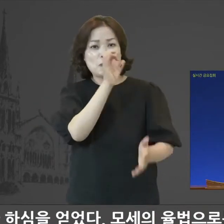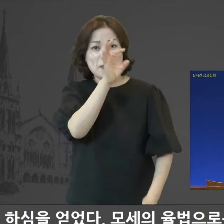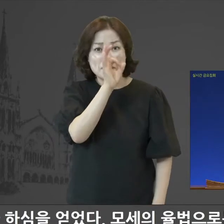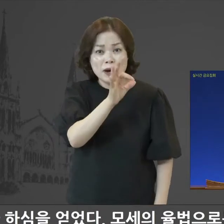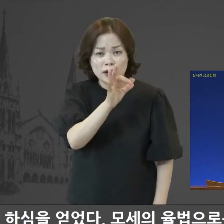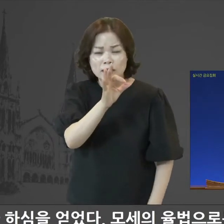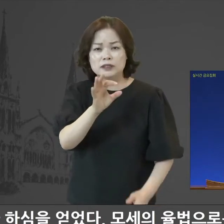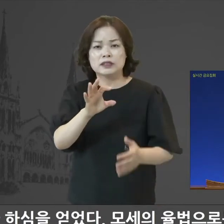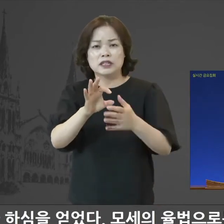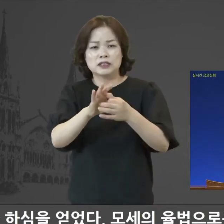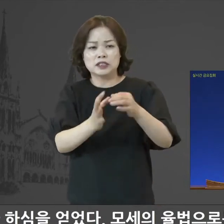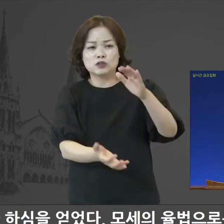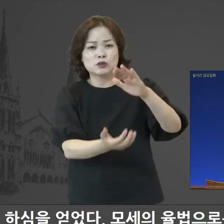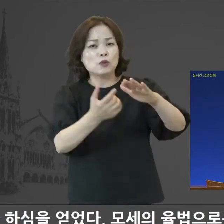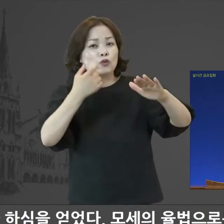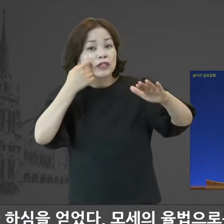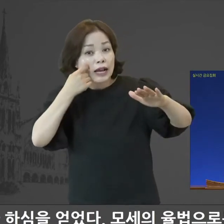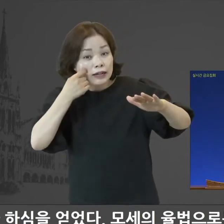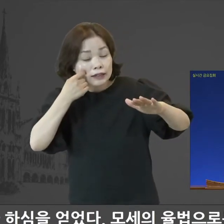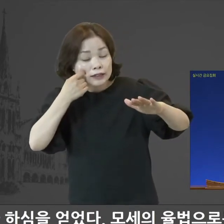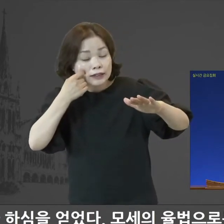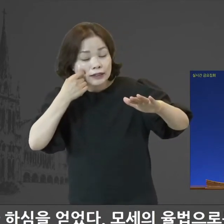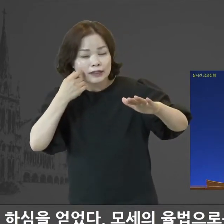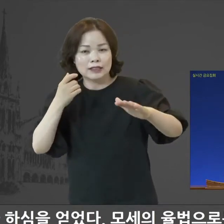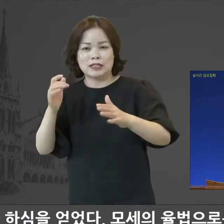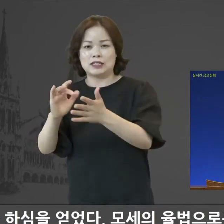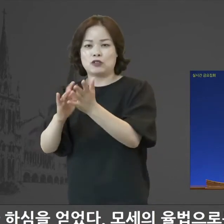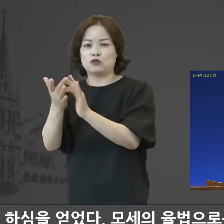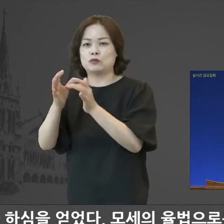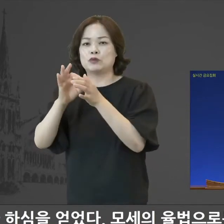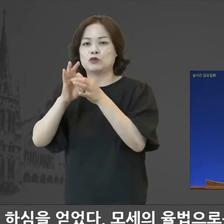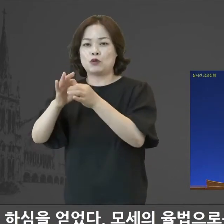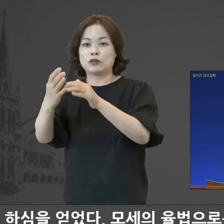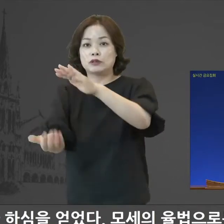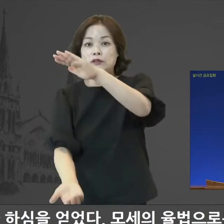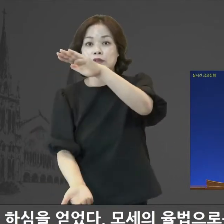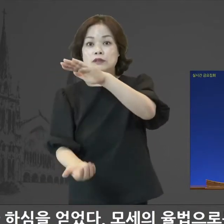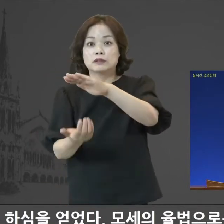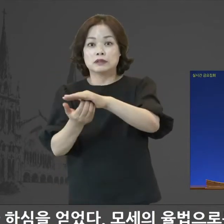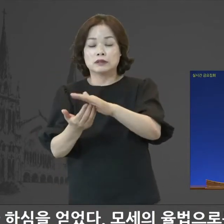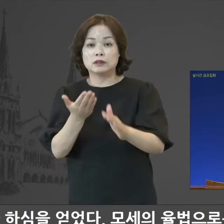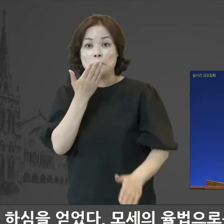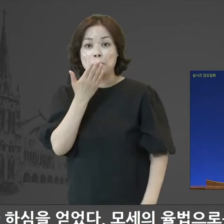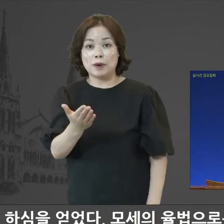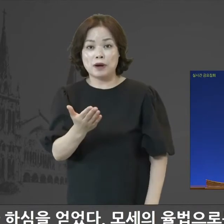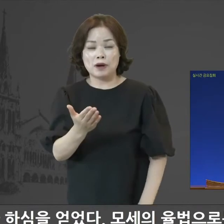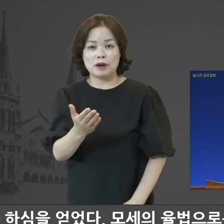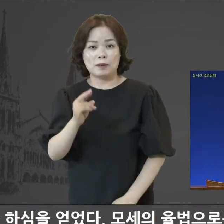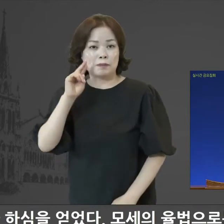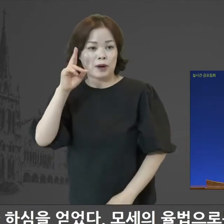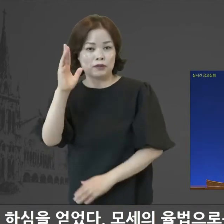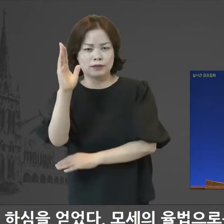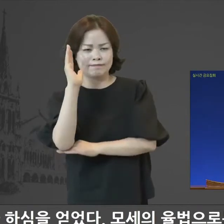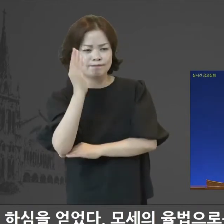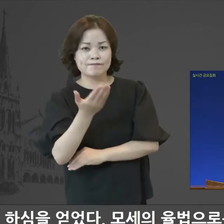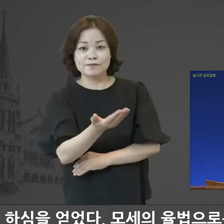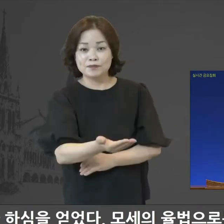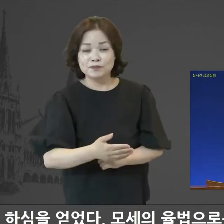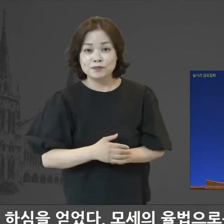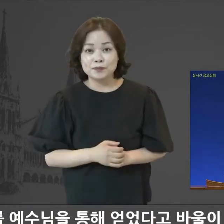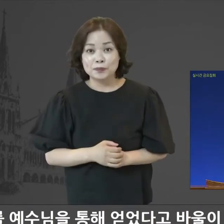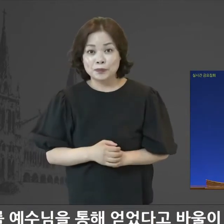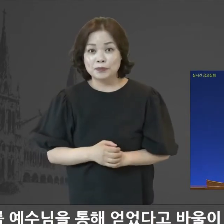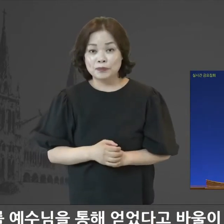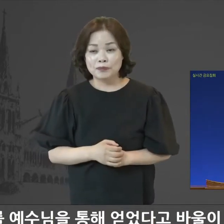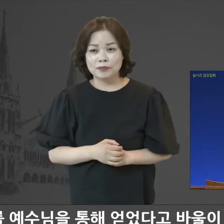예수님을 통해서 얻었다, 이렇게 바울이 설교한 적이 있었습니다. 그러니까 아마